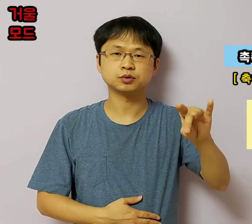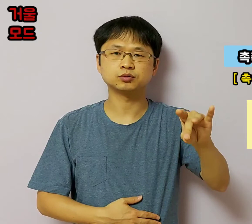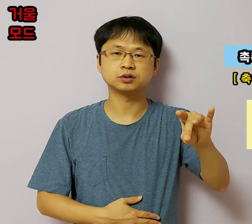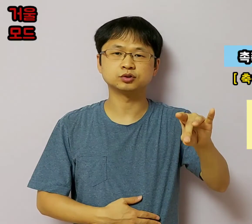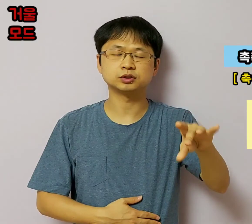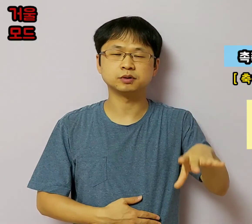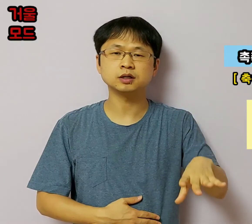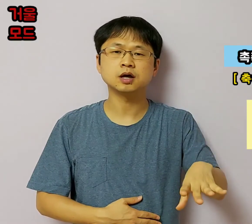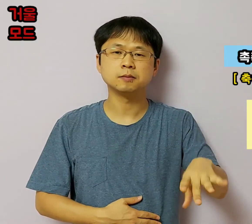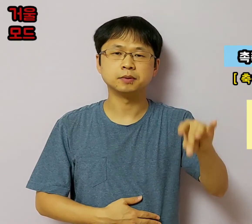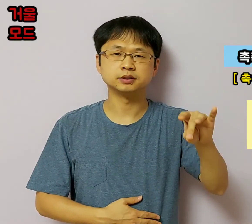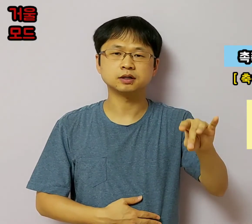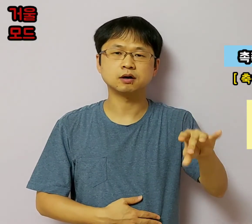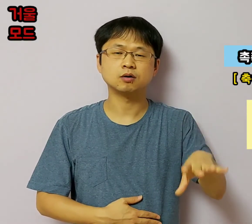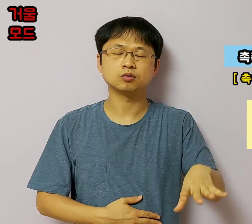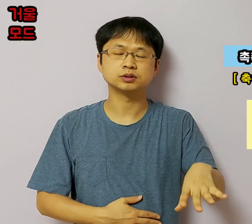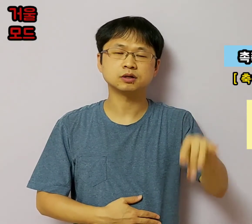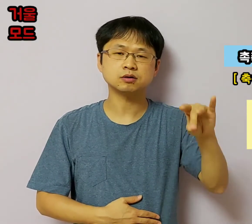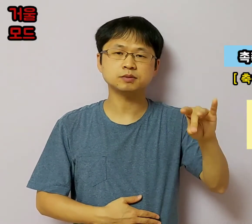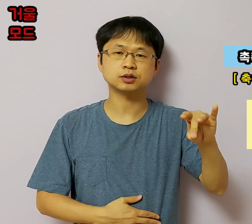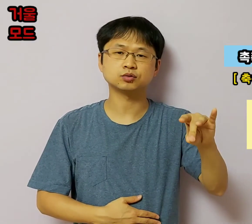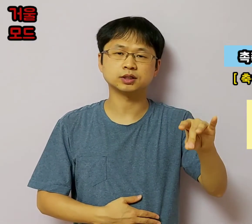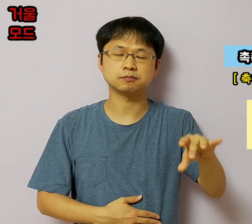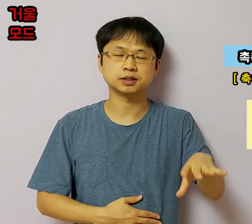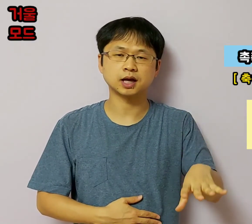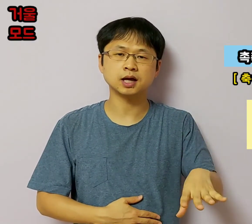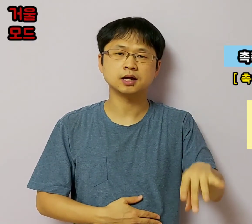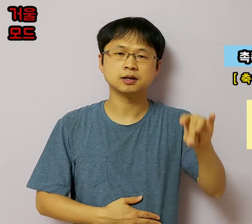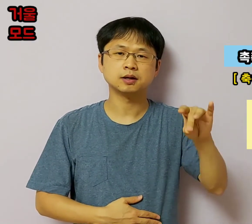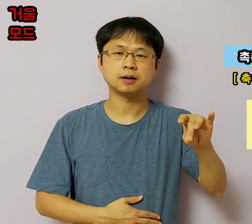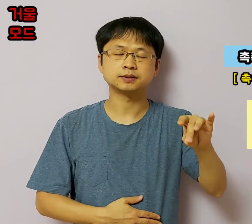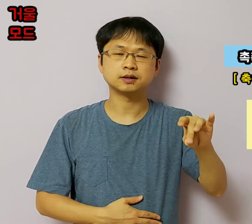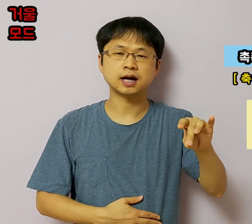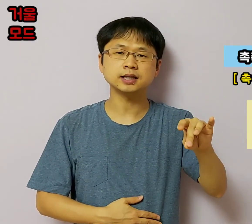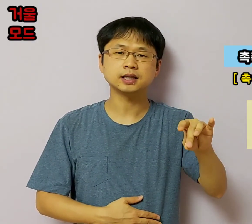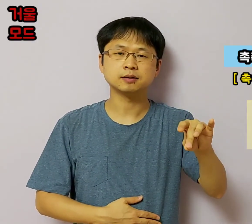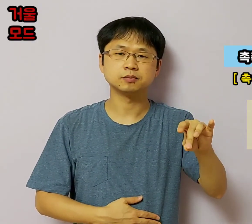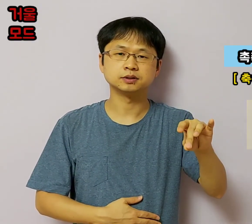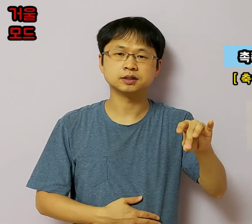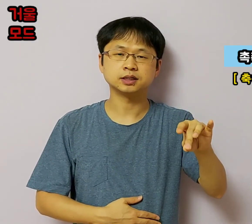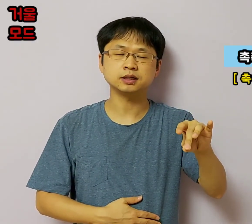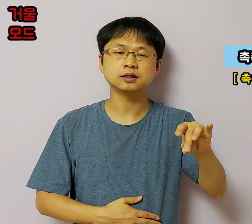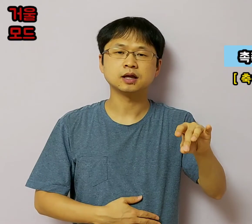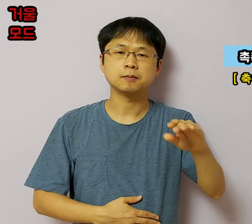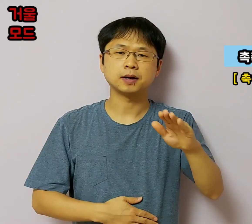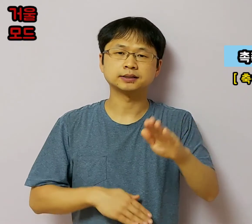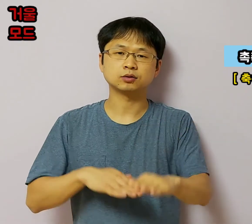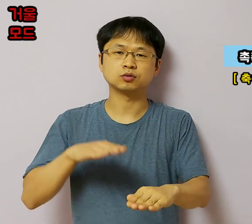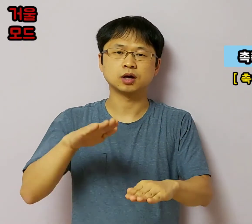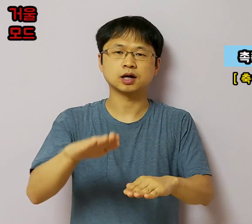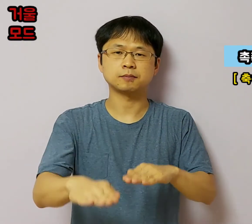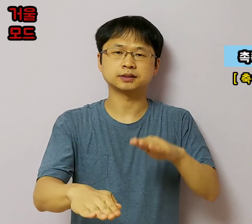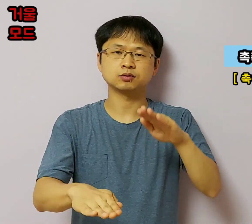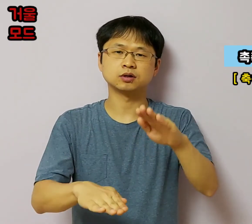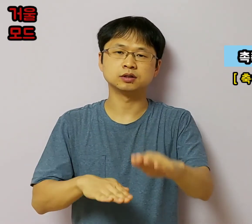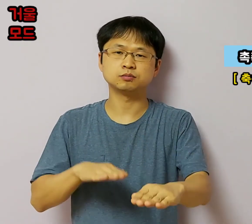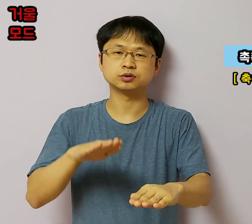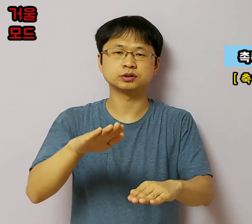위로 들어주시면 먼저 혹은 처음이란 수어가 됩니다. 앞서간, 먼저인, 발자국, 아까 발자국 걷는